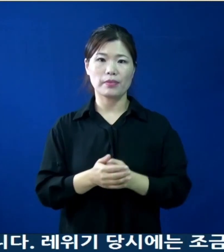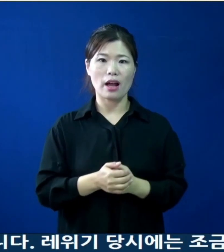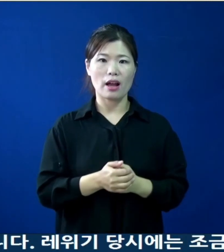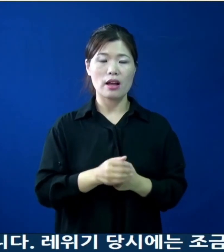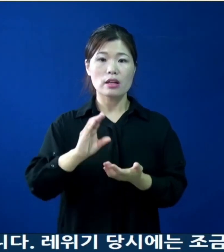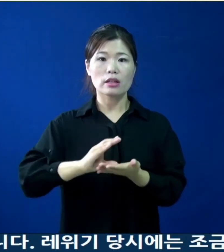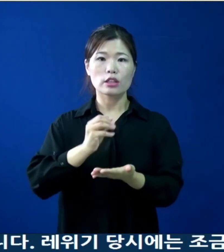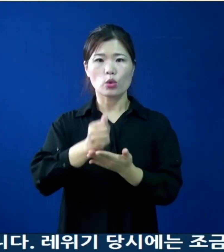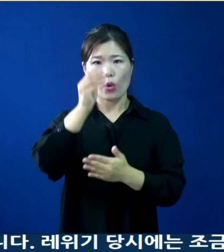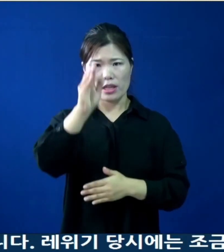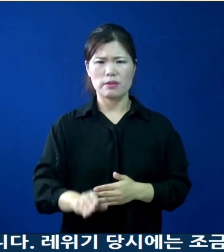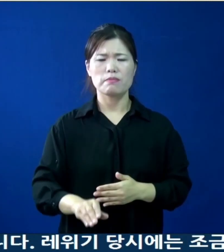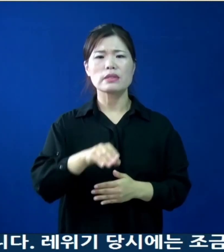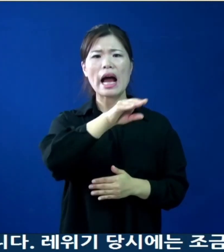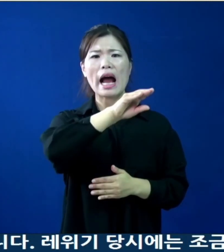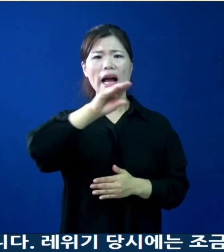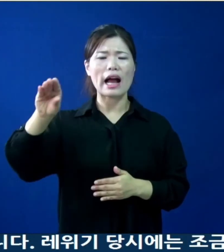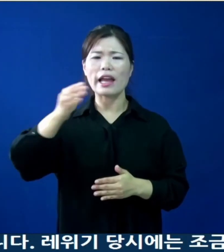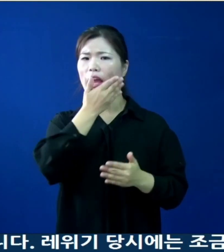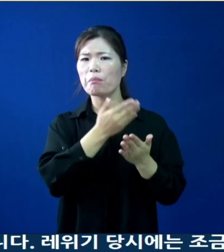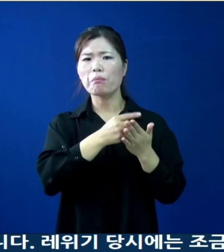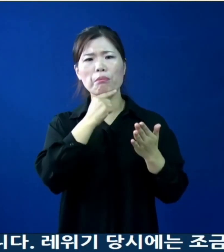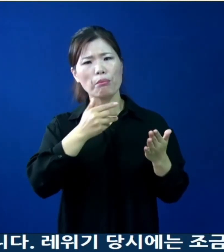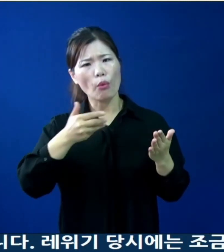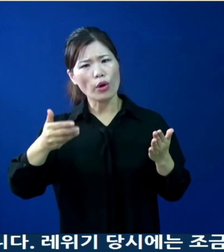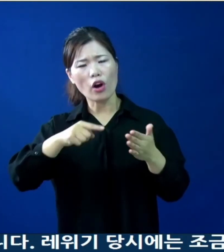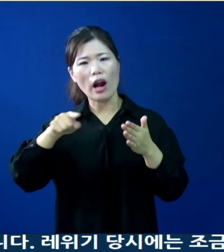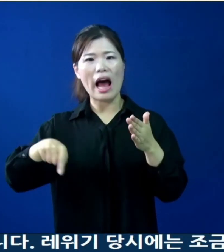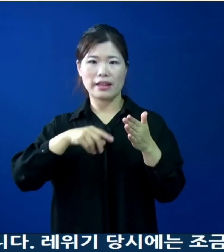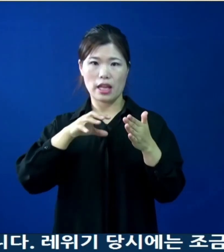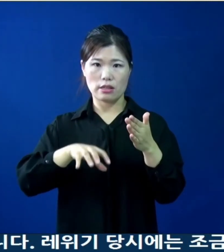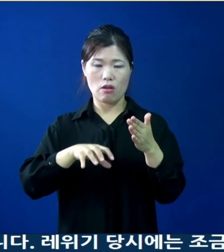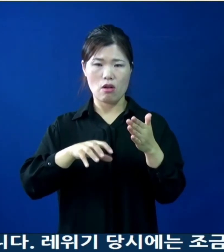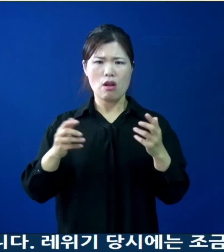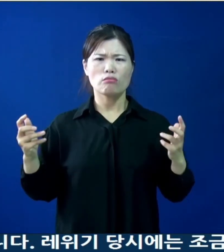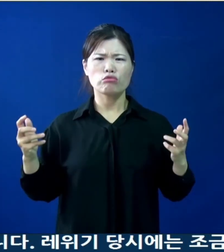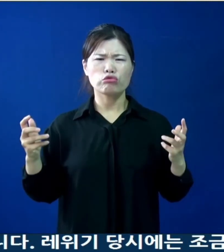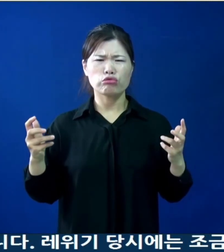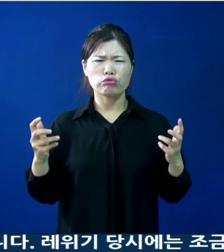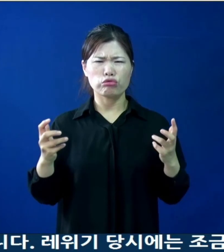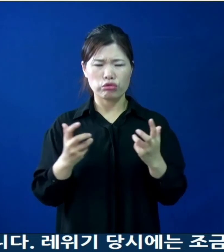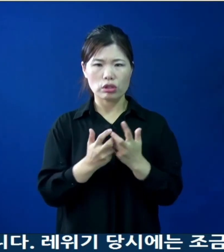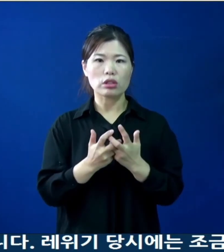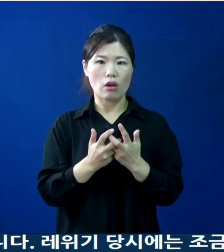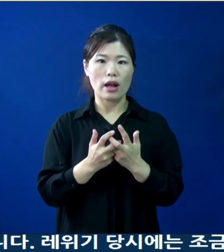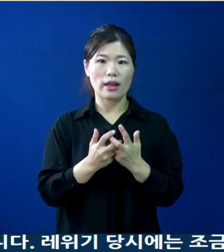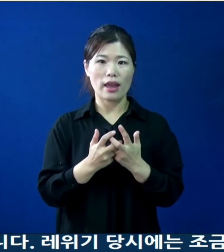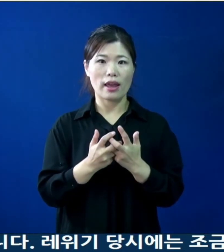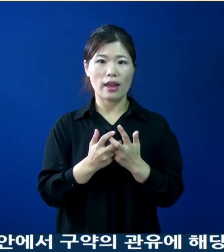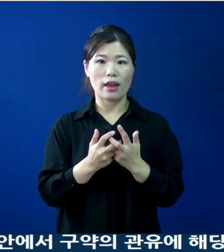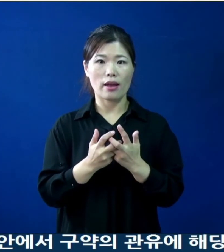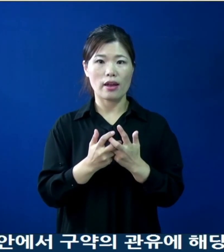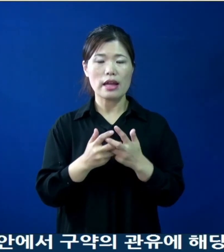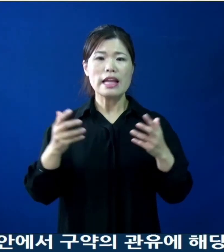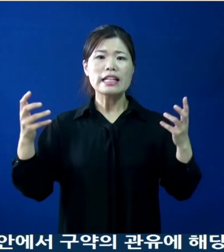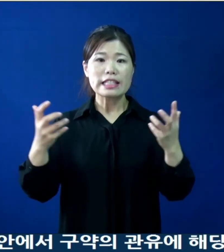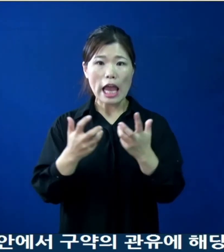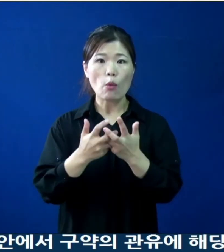그리스도의 십자가의 보혈 안에서 그 보혈이 풍성하게 우리를